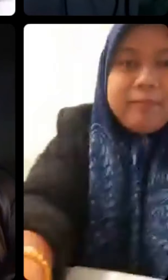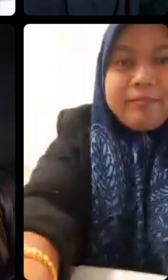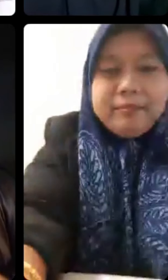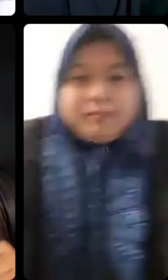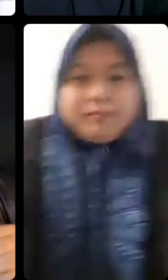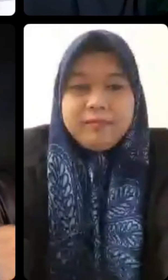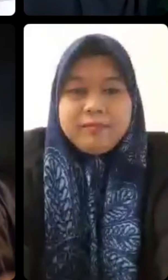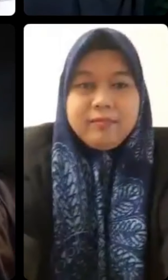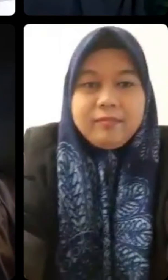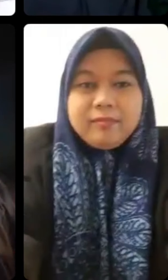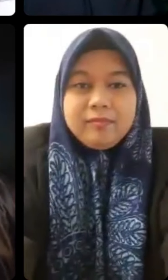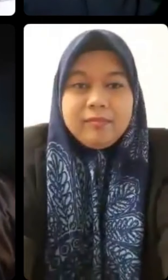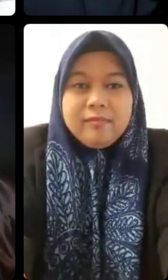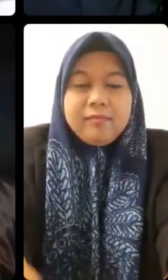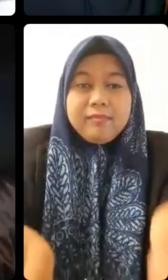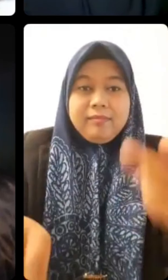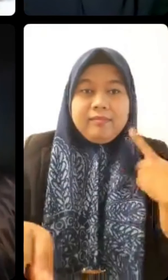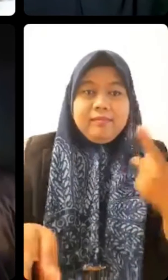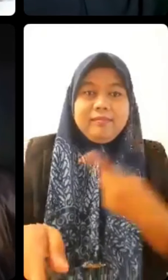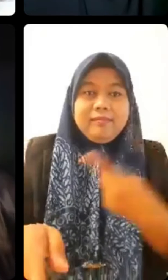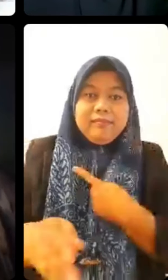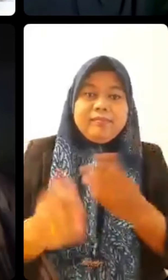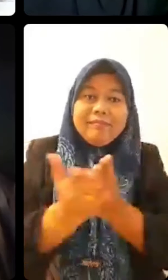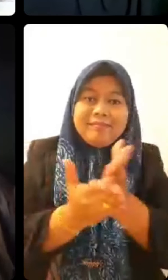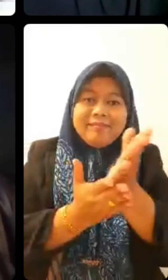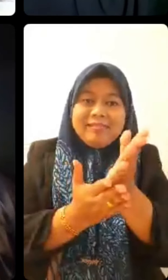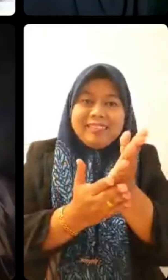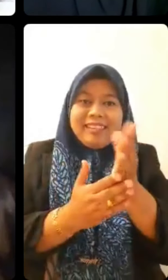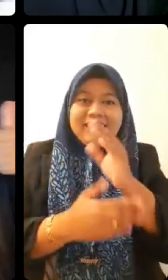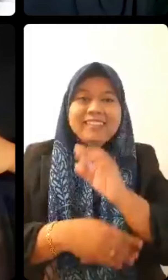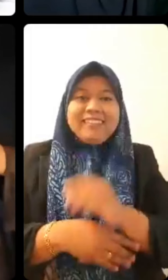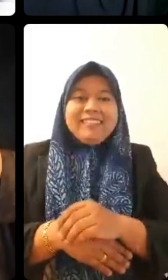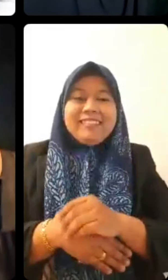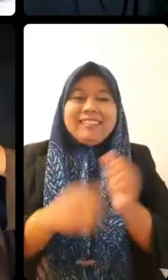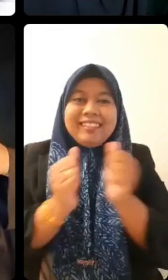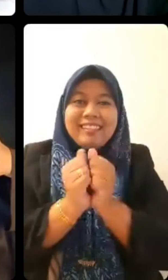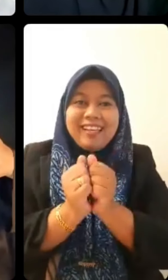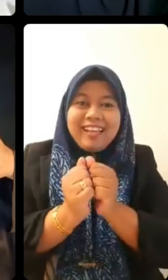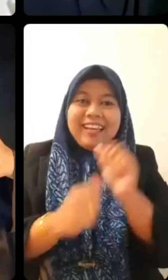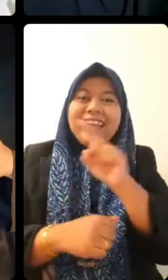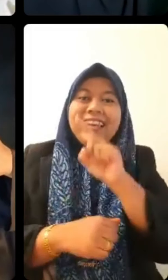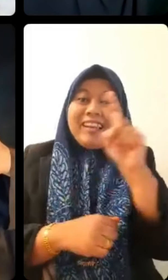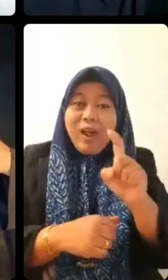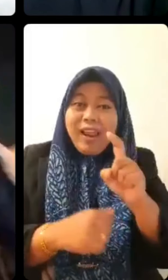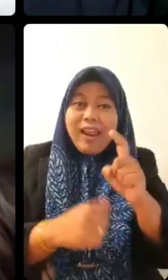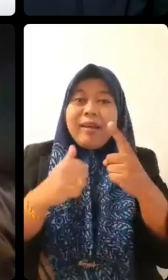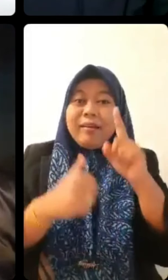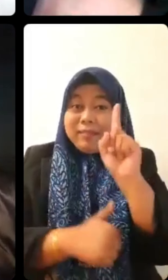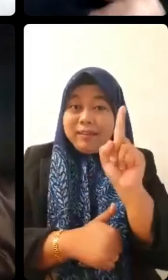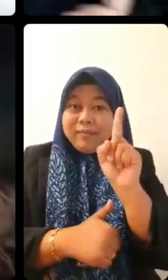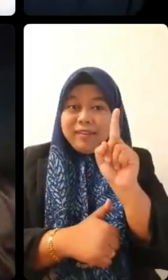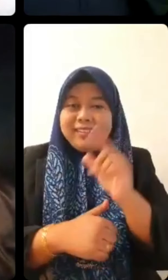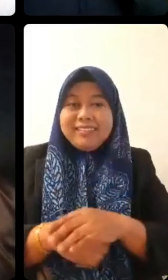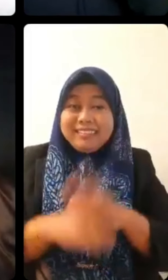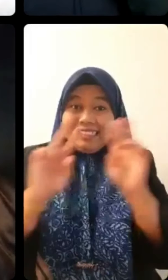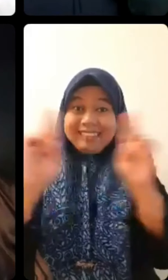ajukan kepada jemputan kita. Okey, semua jemputan kita dah ready? Ready? Okey, bagus. Jom